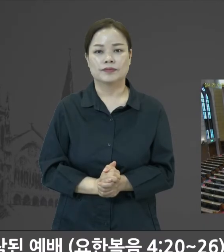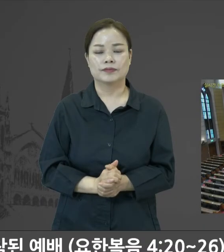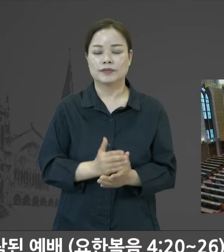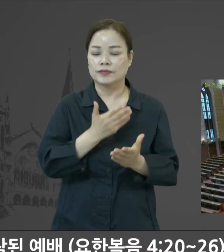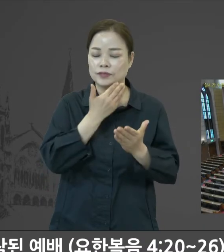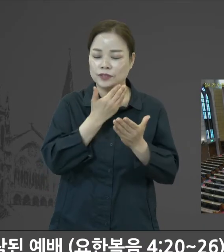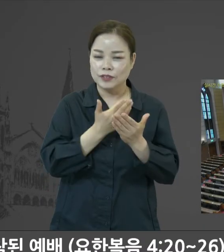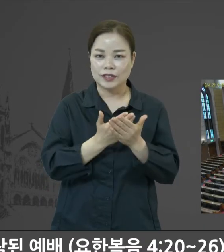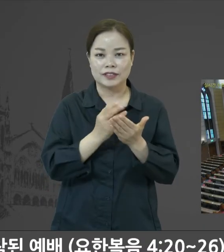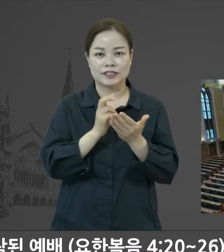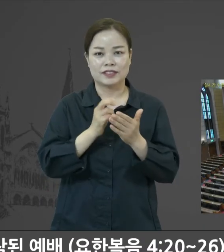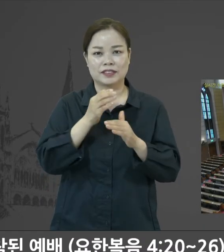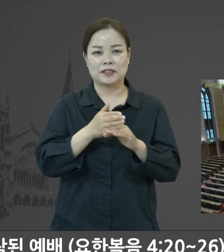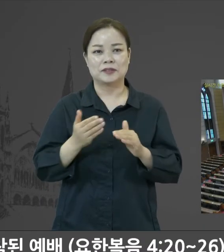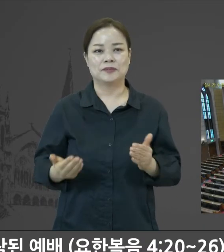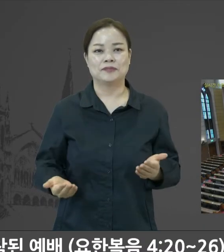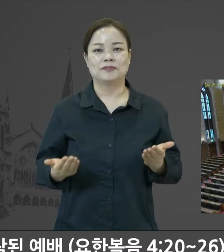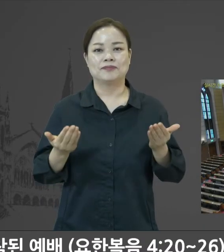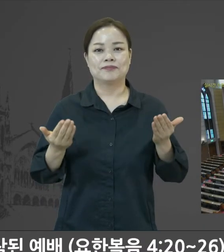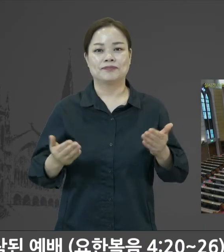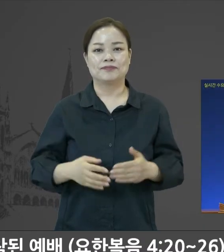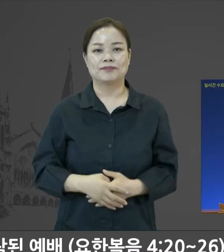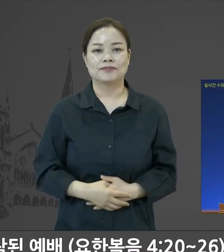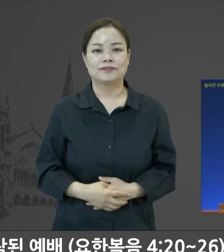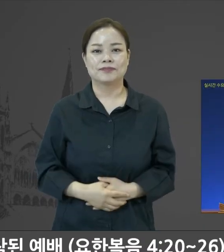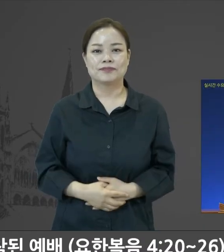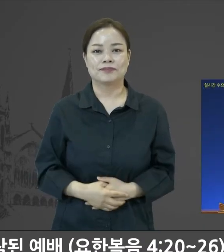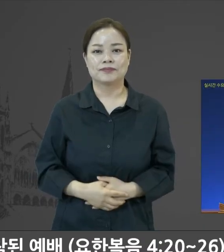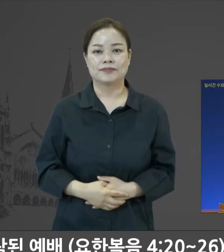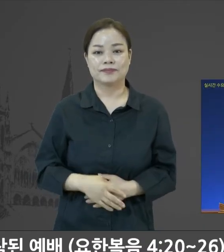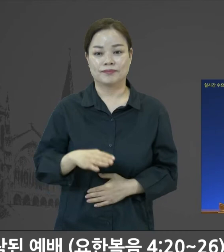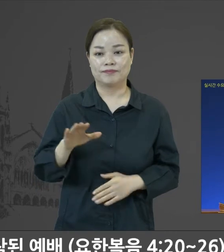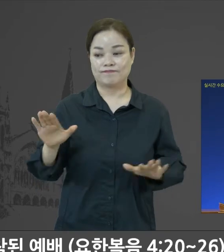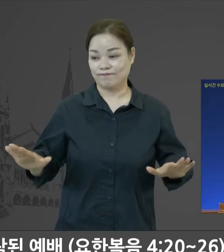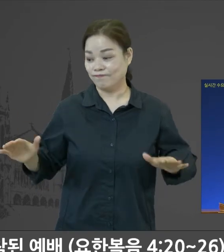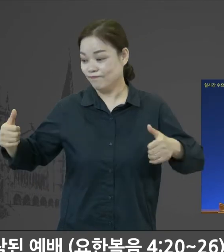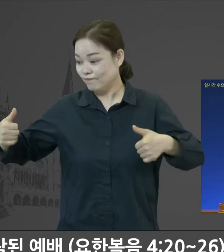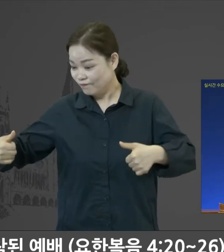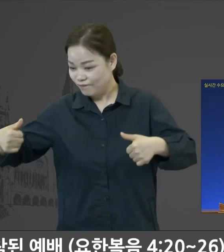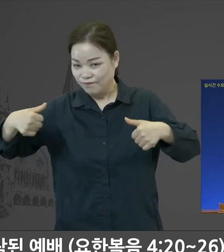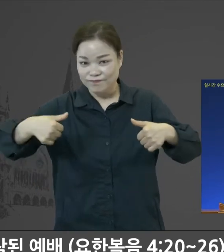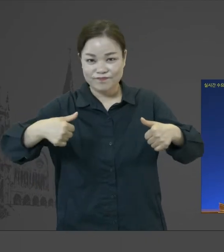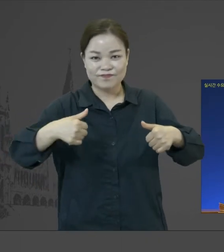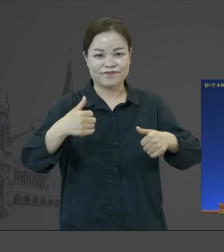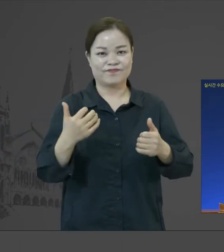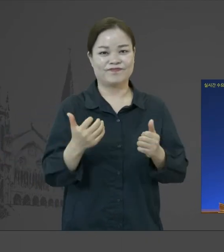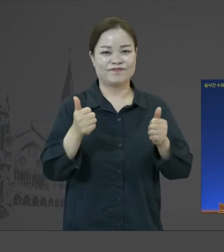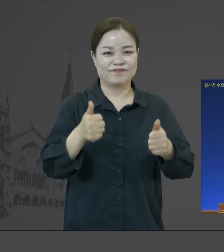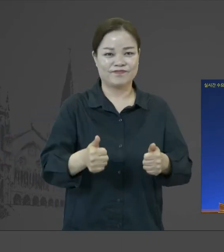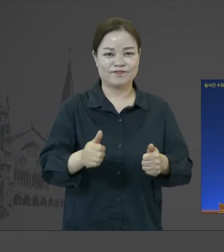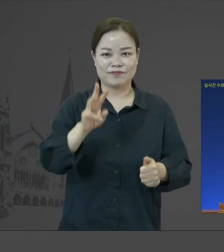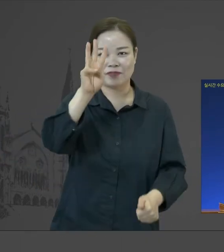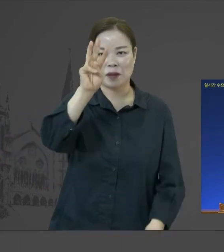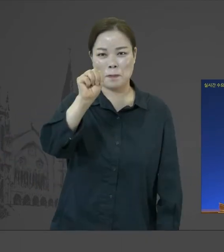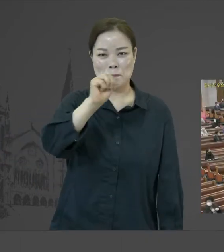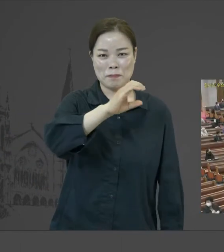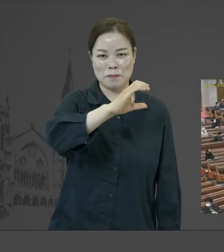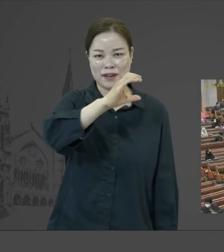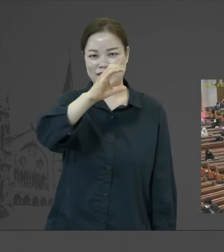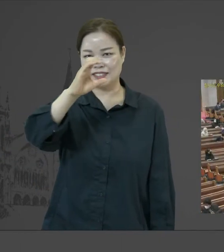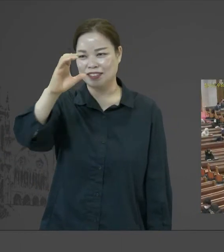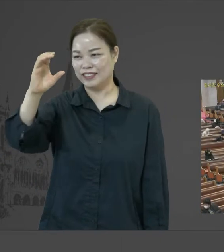귀한 찬양 감사합니다. 우리 앞뒤 좌우로 보시면서 인사 한번 하도록 하겠습니다. 메리 크리스마스.